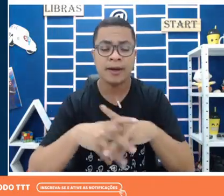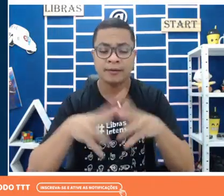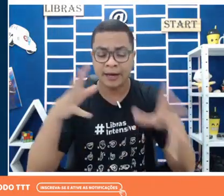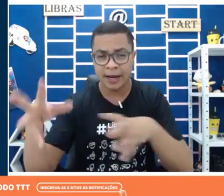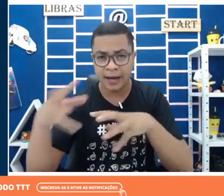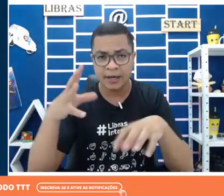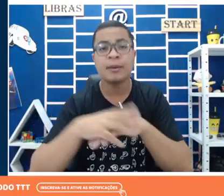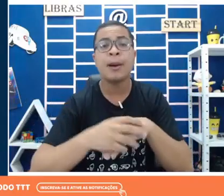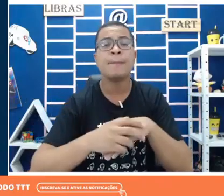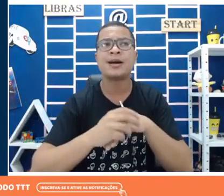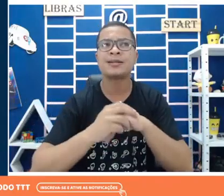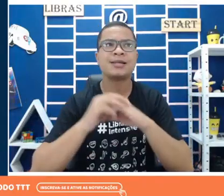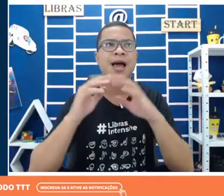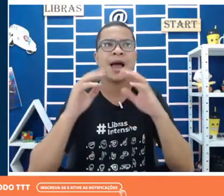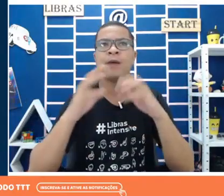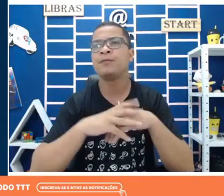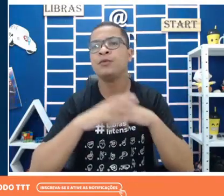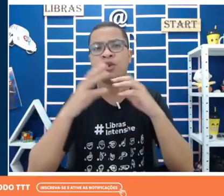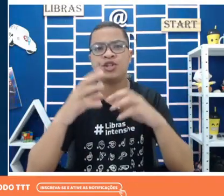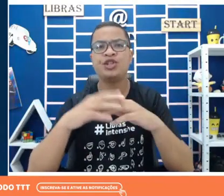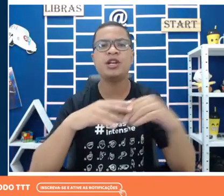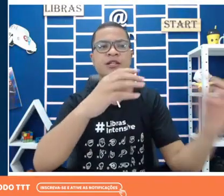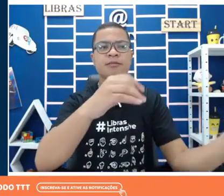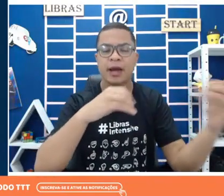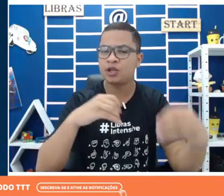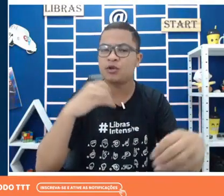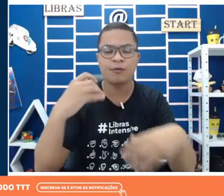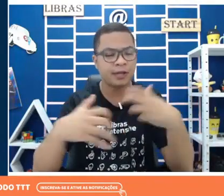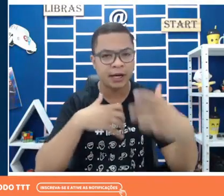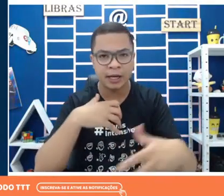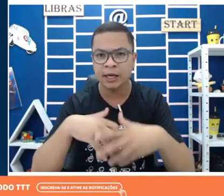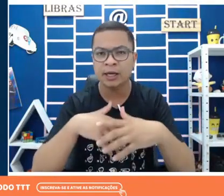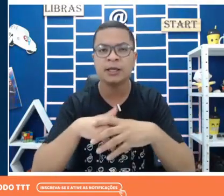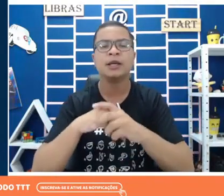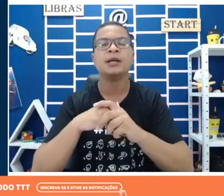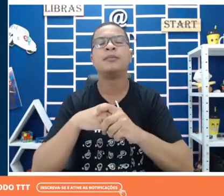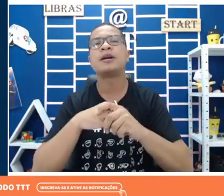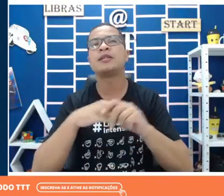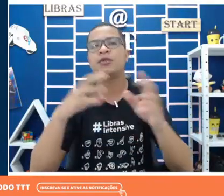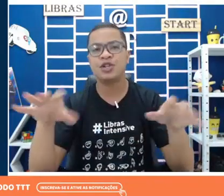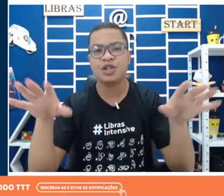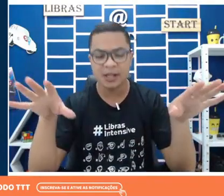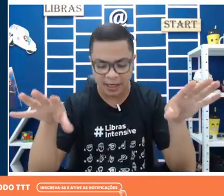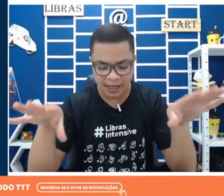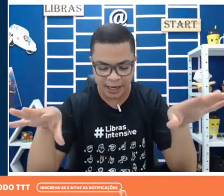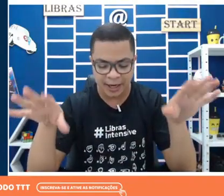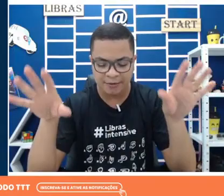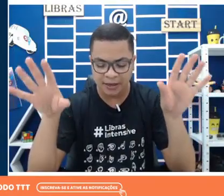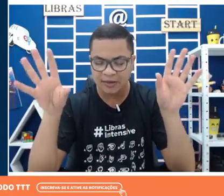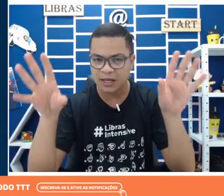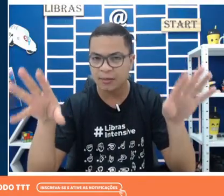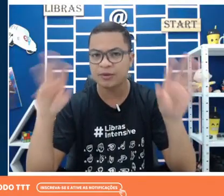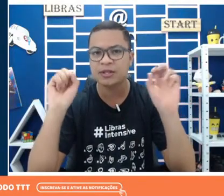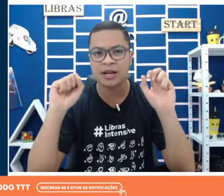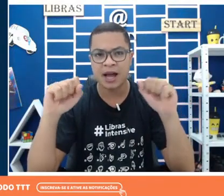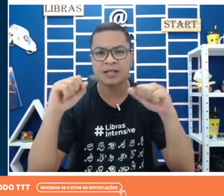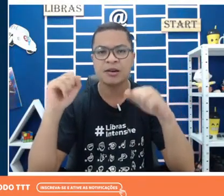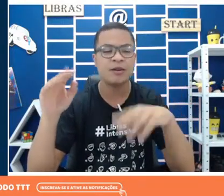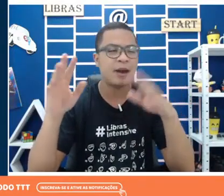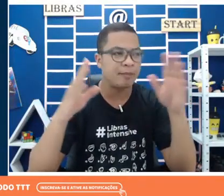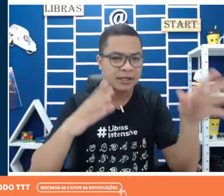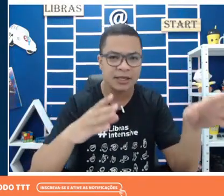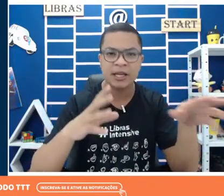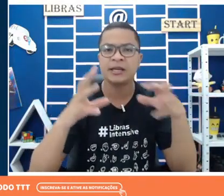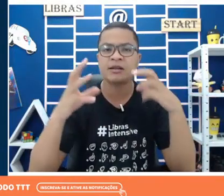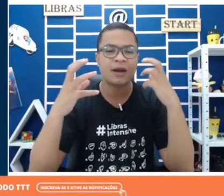Não. Treina, passa, sei lá, 2 dias, pega de novo, treina. Passa 2 dias, lê, vê se você lembra dos sinais. Se